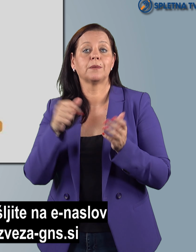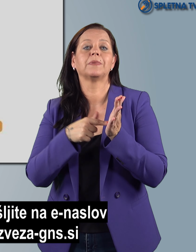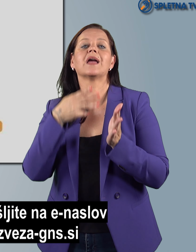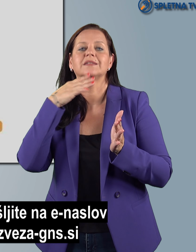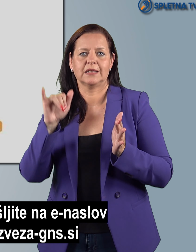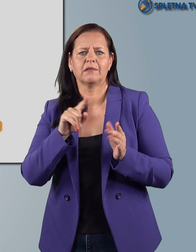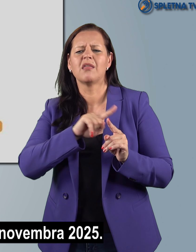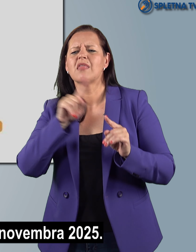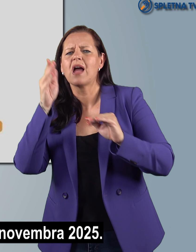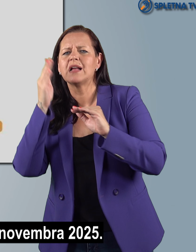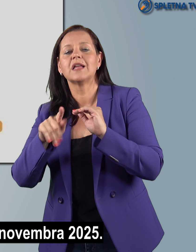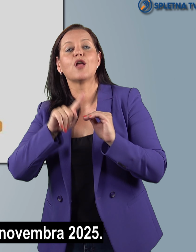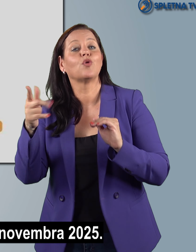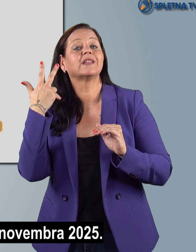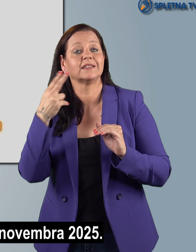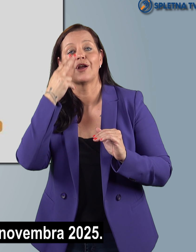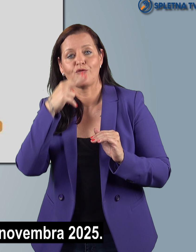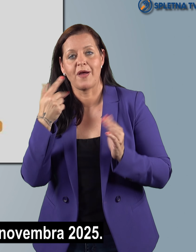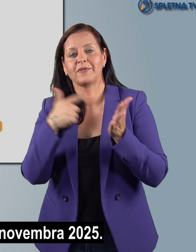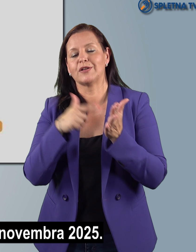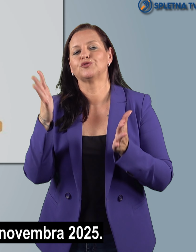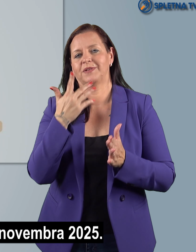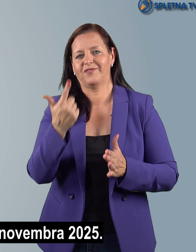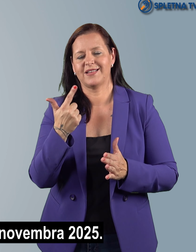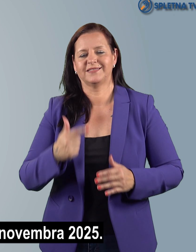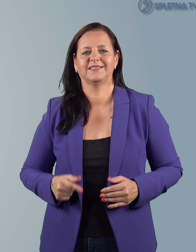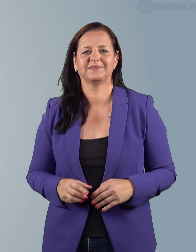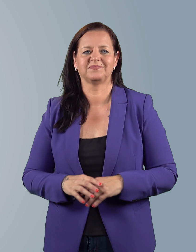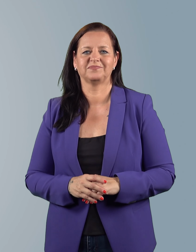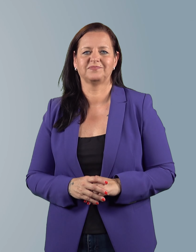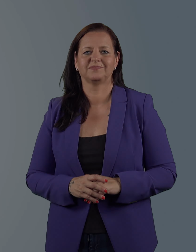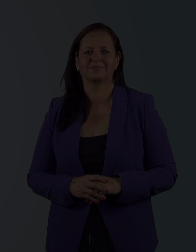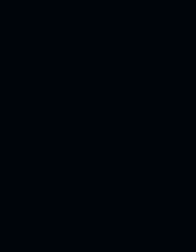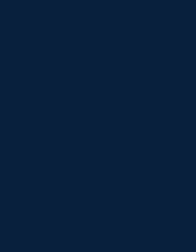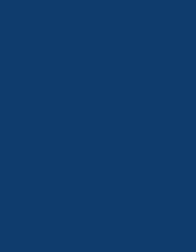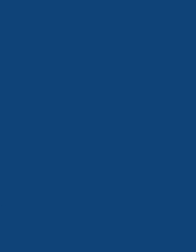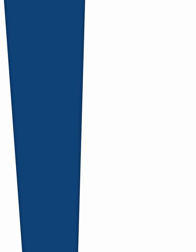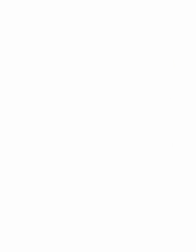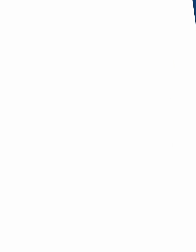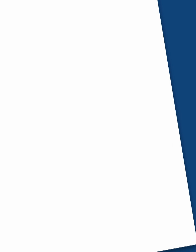valerija.skov@zveza.gns.si. Najkasneje do 30. novembra 2025.